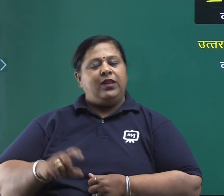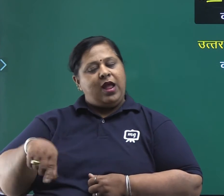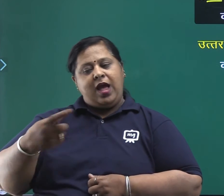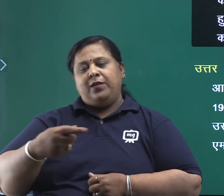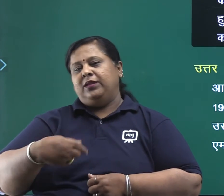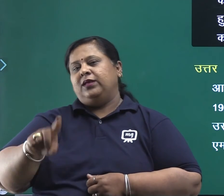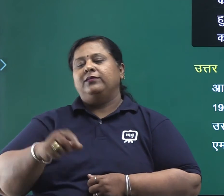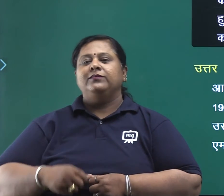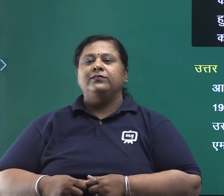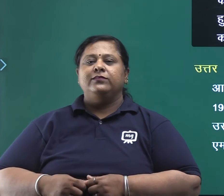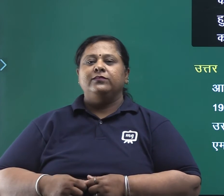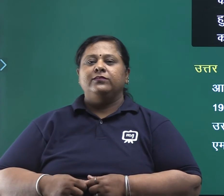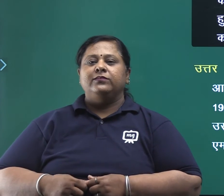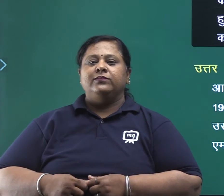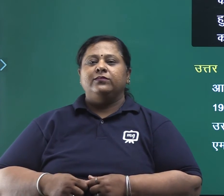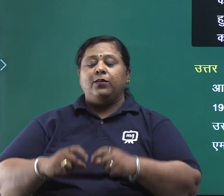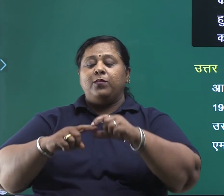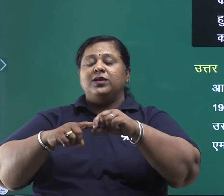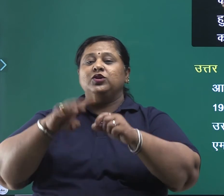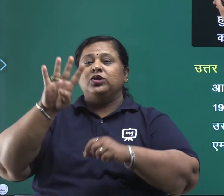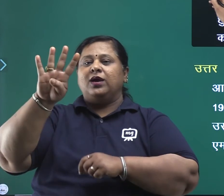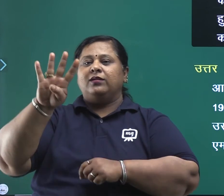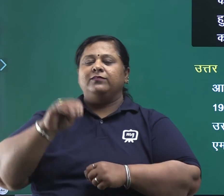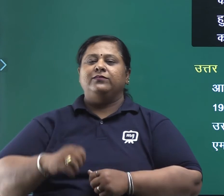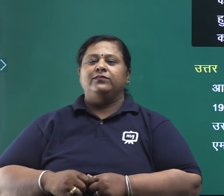आगे बढ़ते हैं। प्रश्न 4।